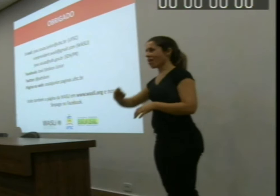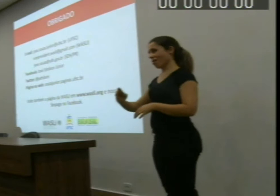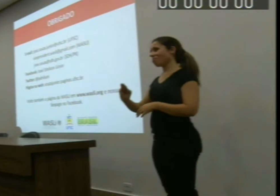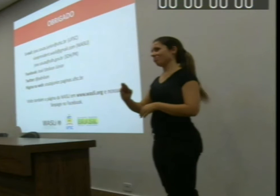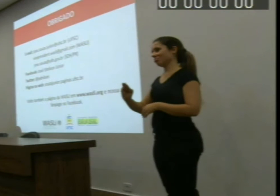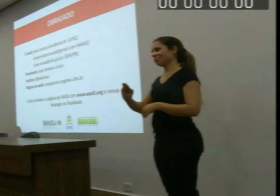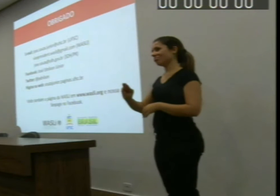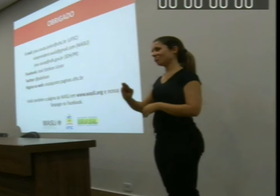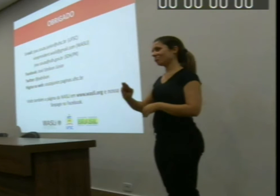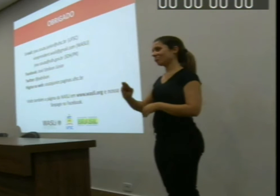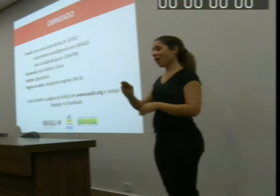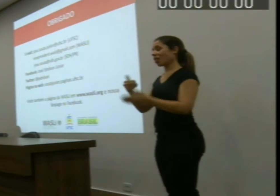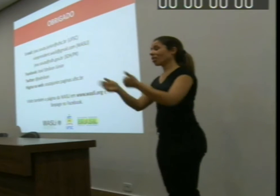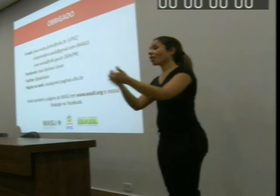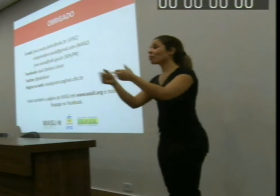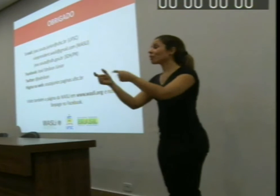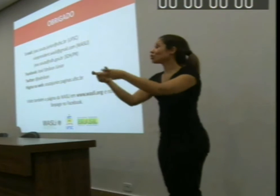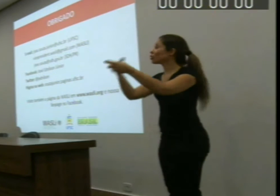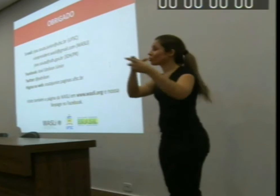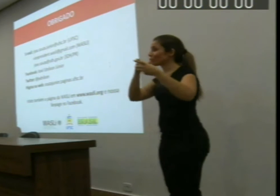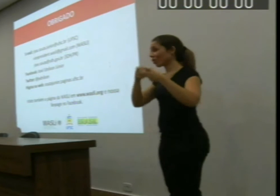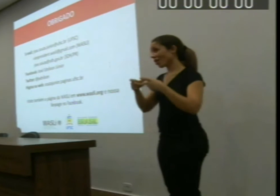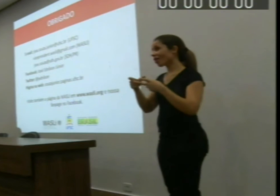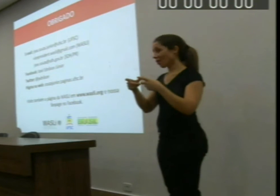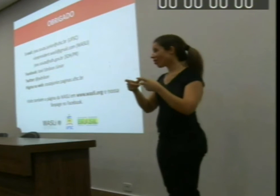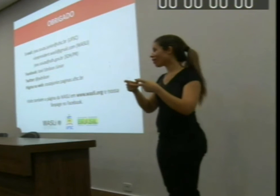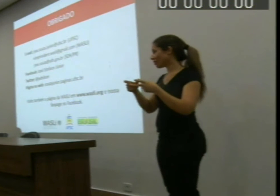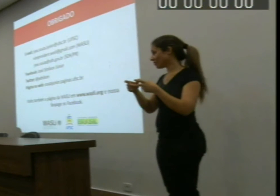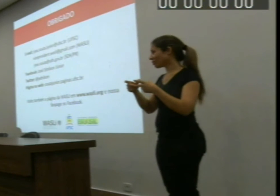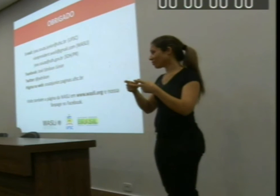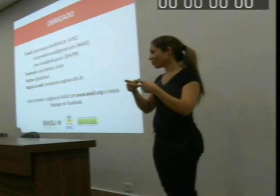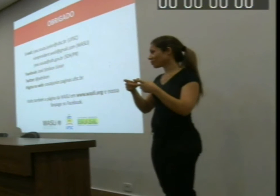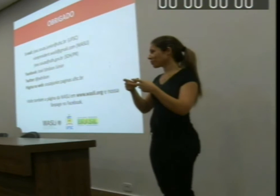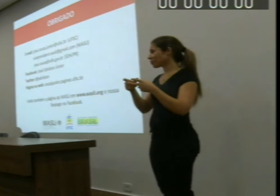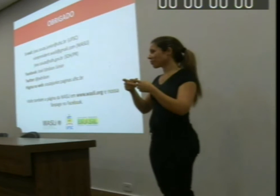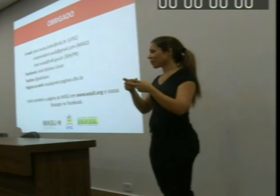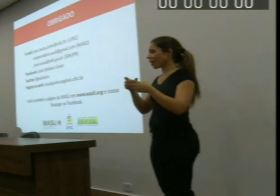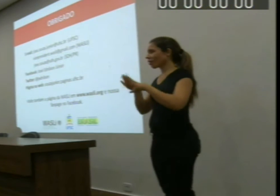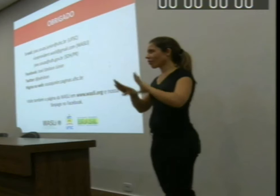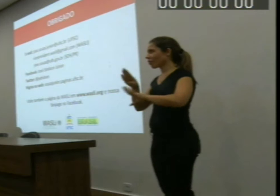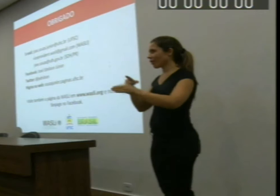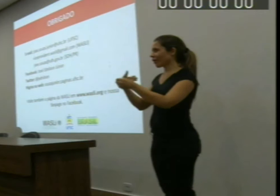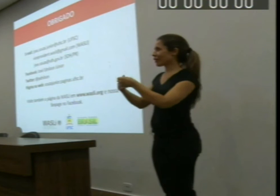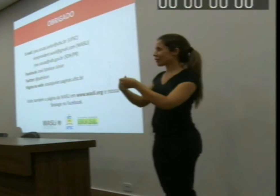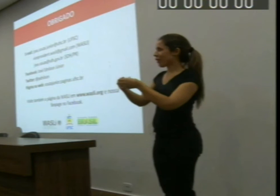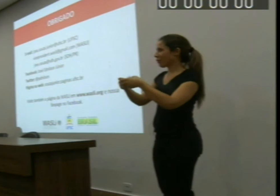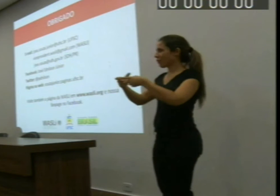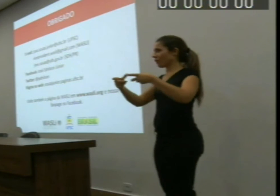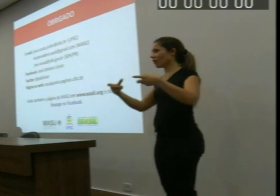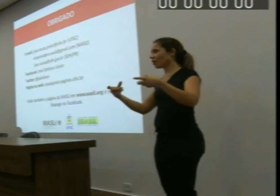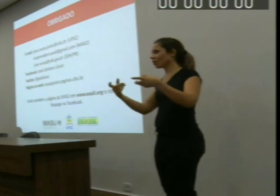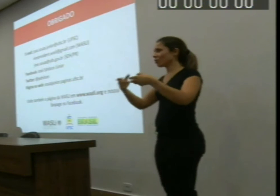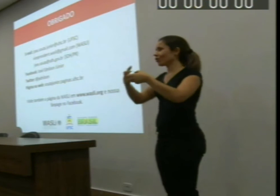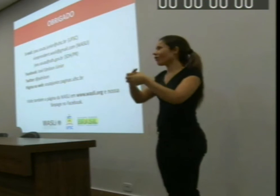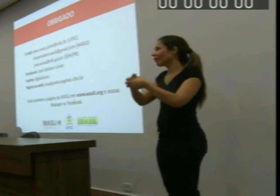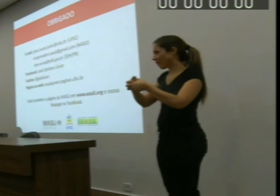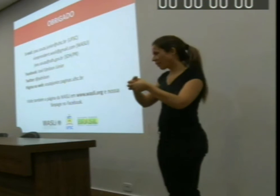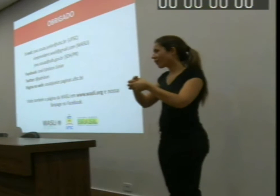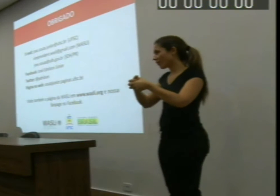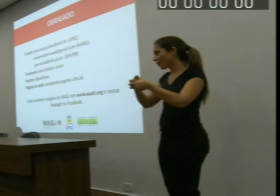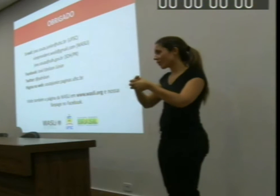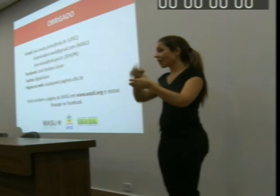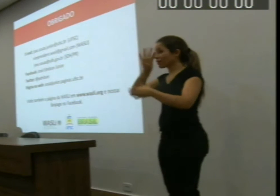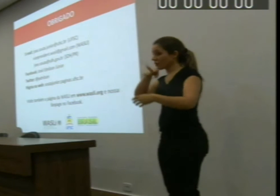Então essas variações são características muito locais e aí as tabelas devem considerar essas essa essa essas